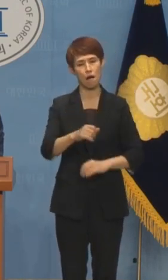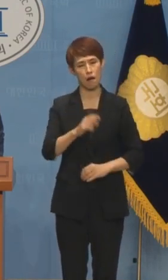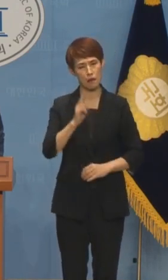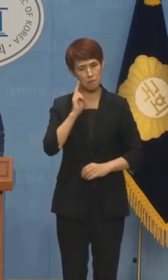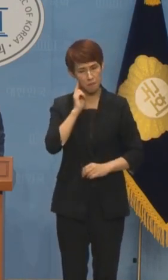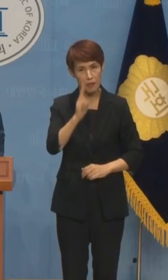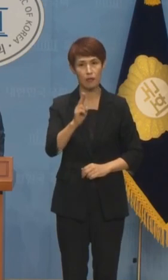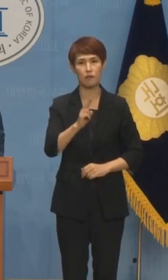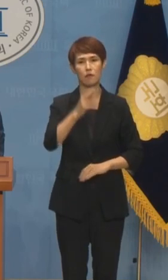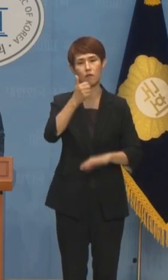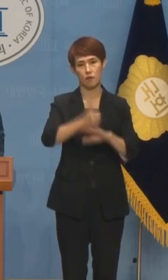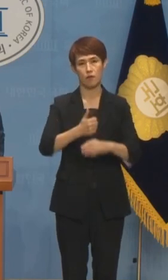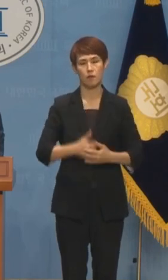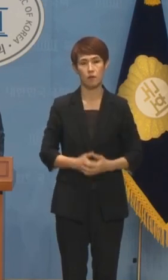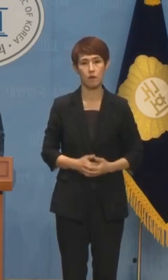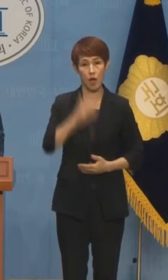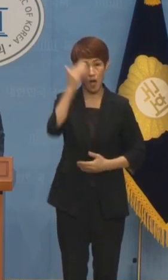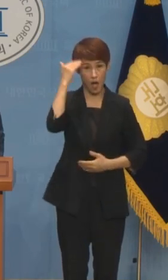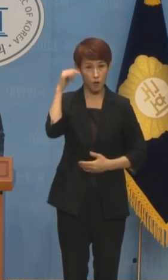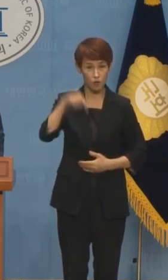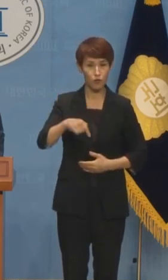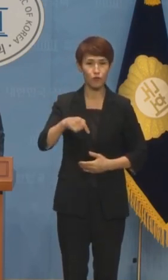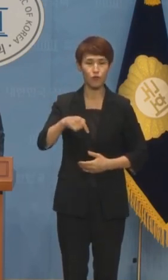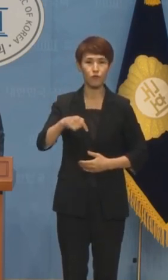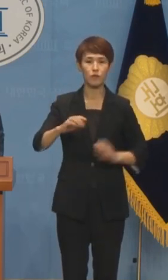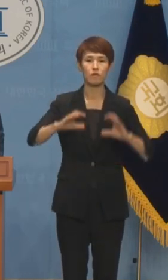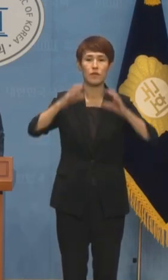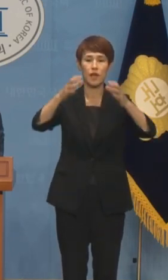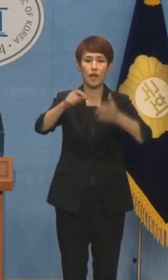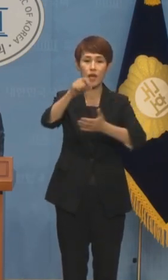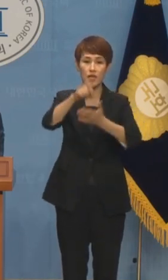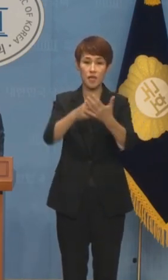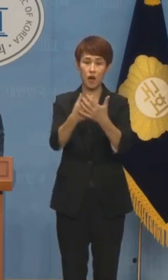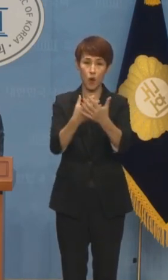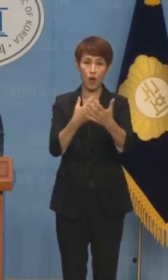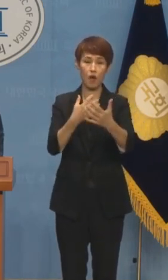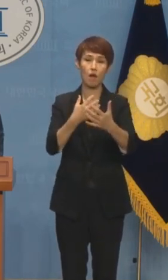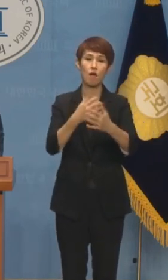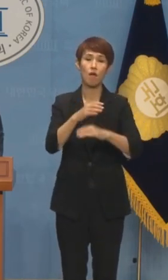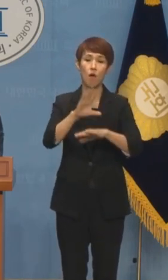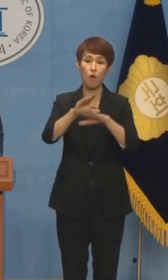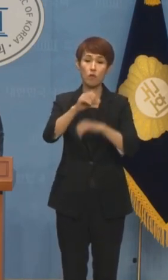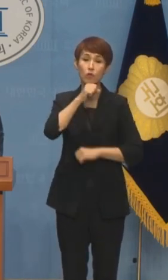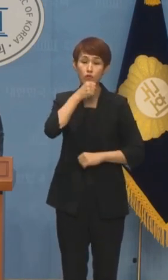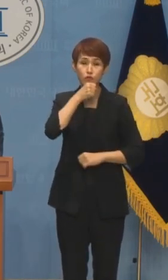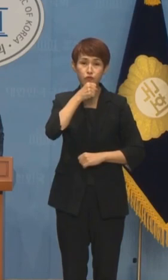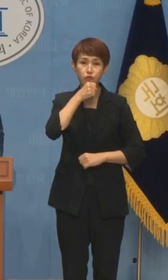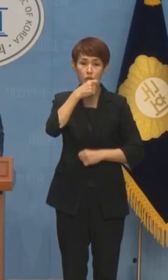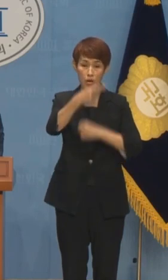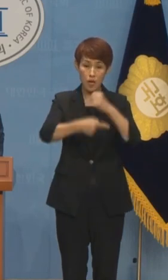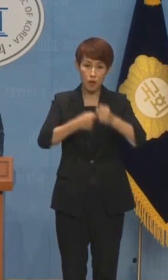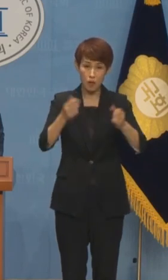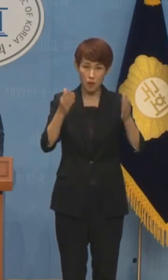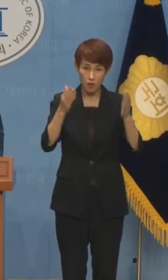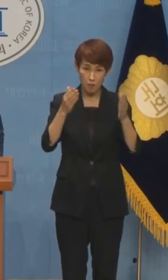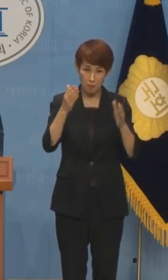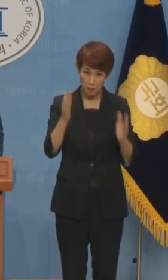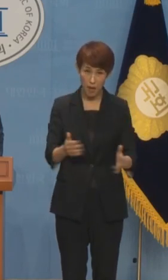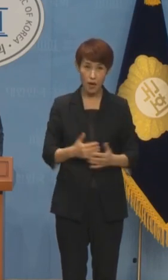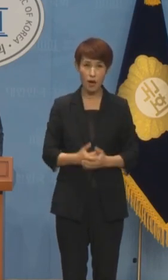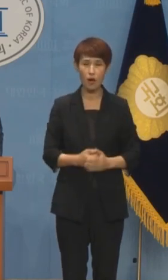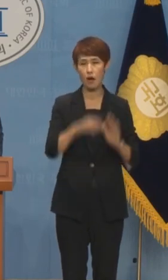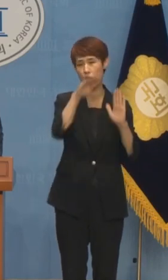성적표입니다. 우리나라가 국경 없는 기자회의 언론 자유 지수에서 1년 만에